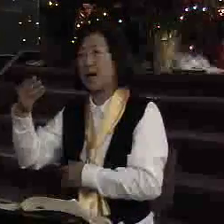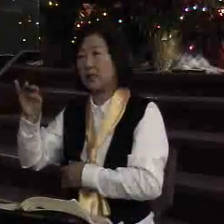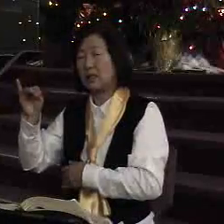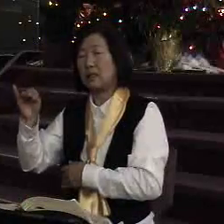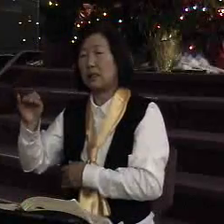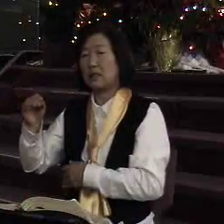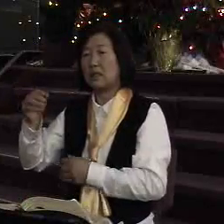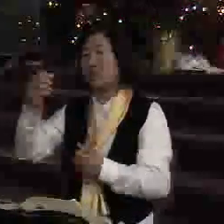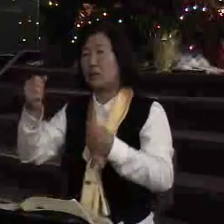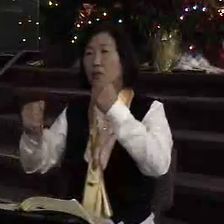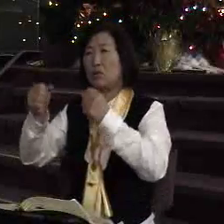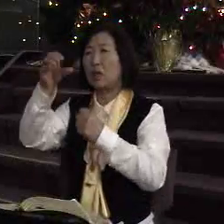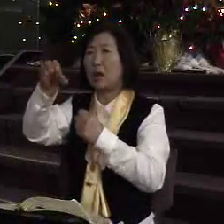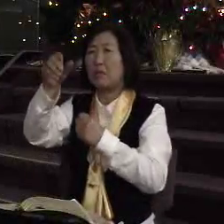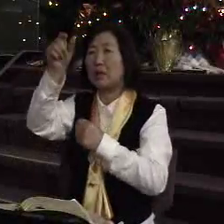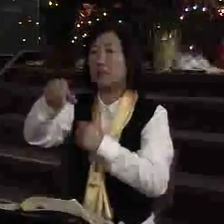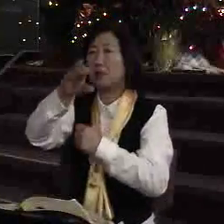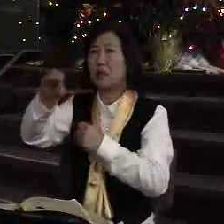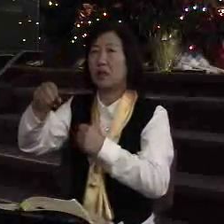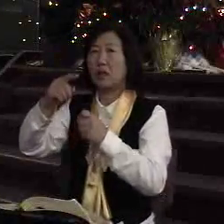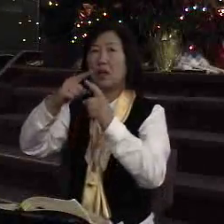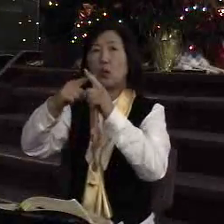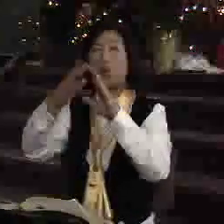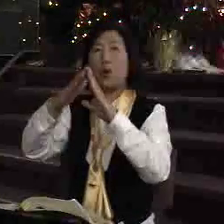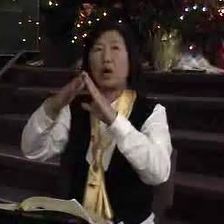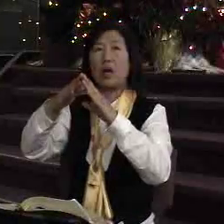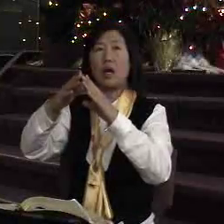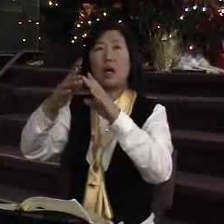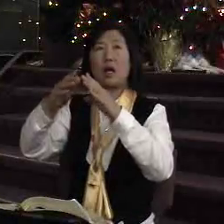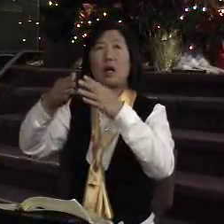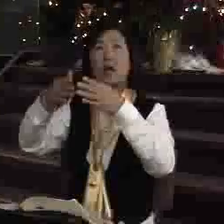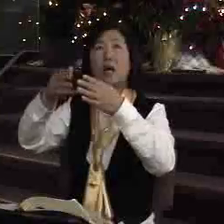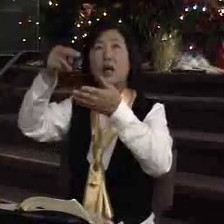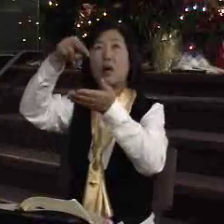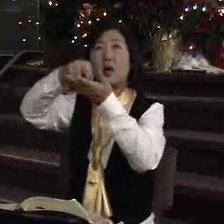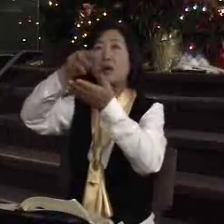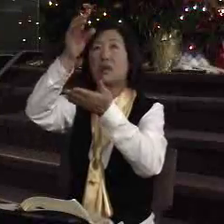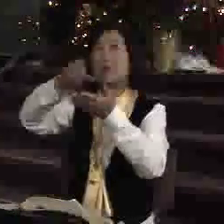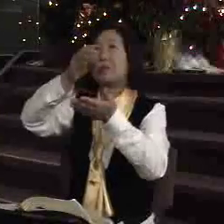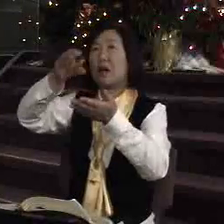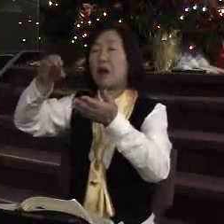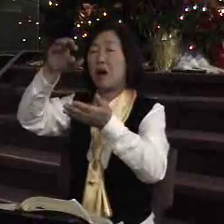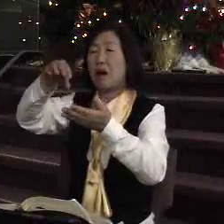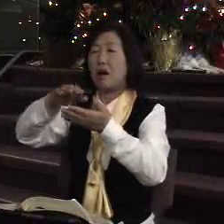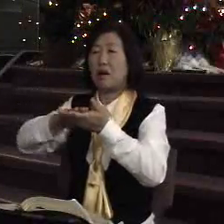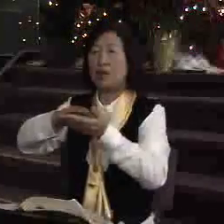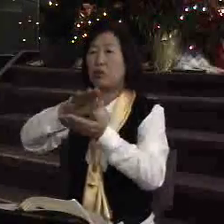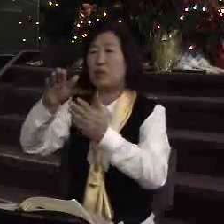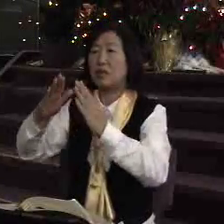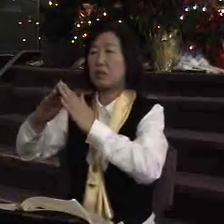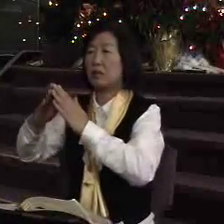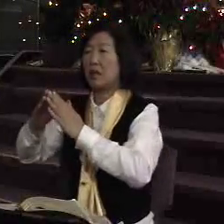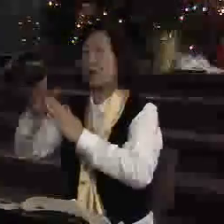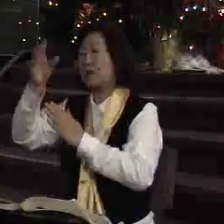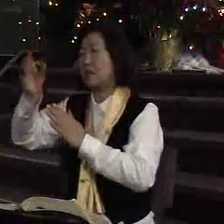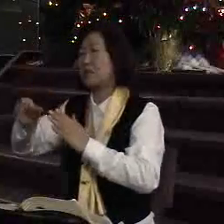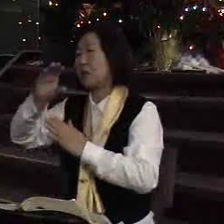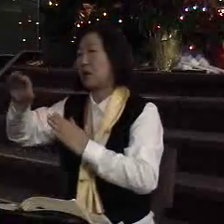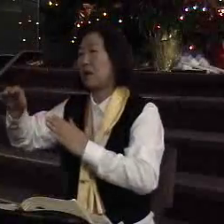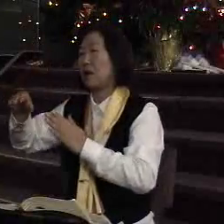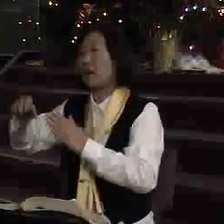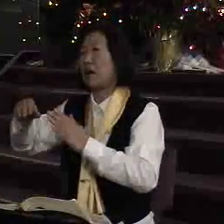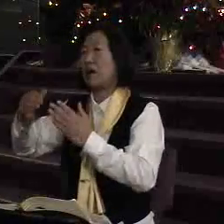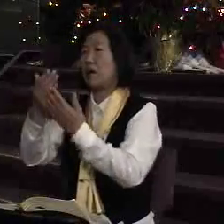십자가, 교회 탑 위에 세워놓을 만한 십자가, 우리 집에 적어도 하나